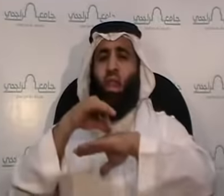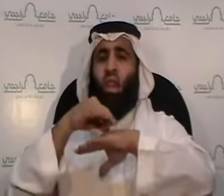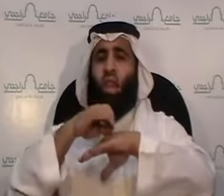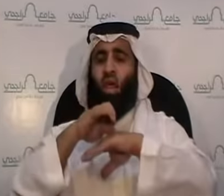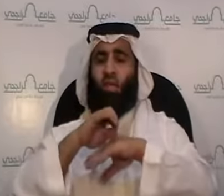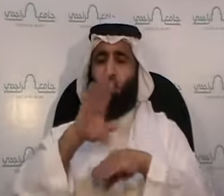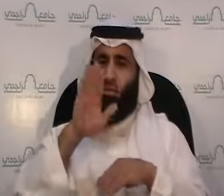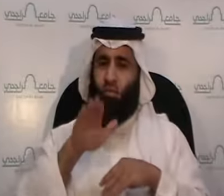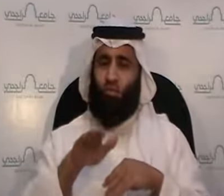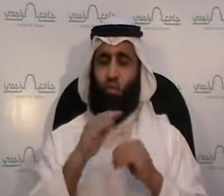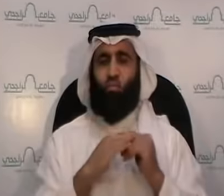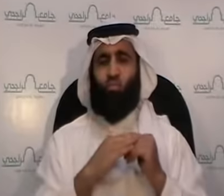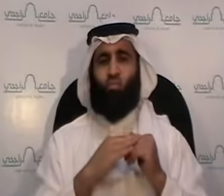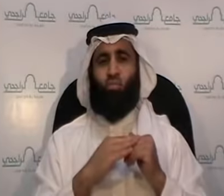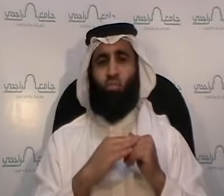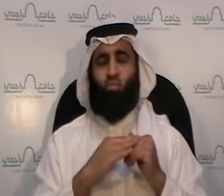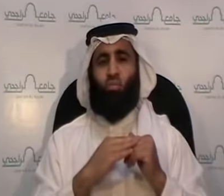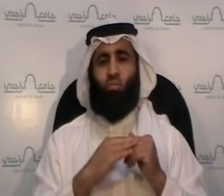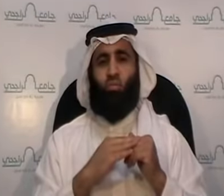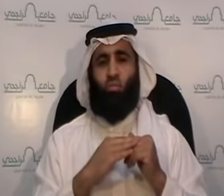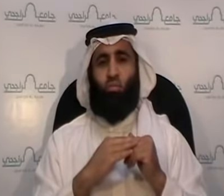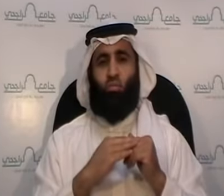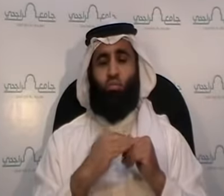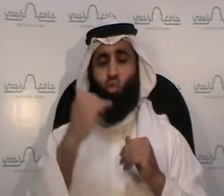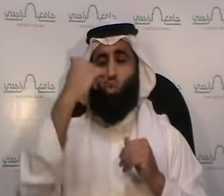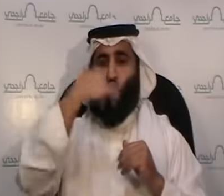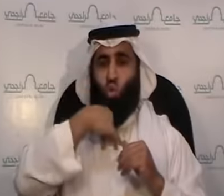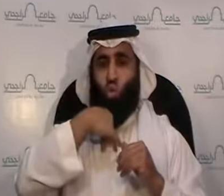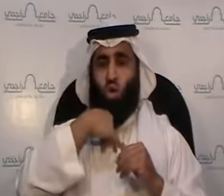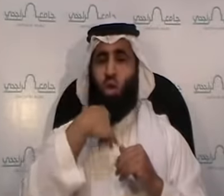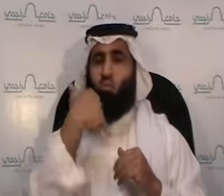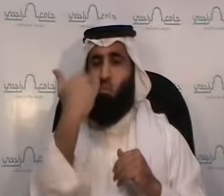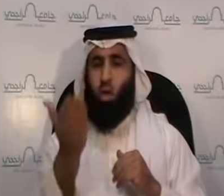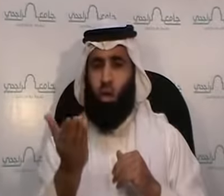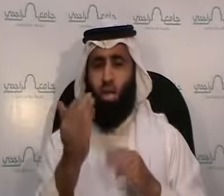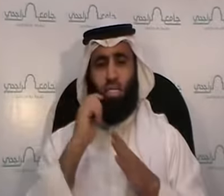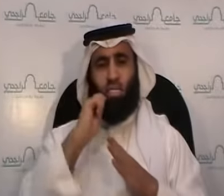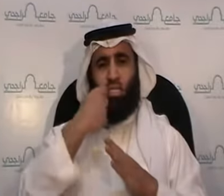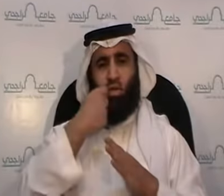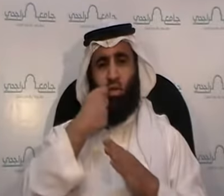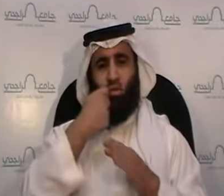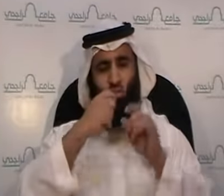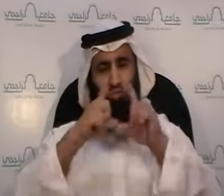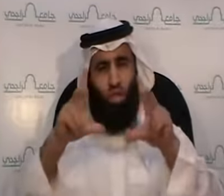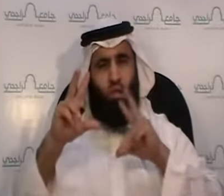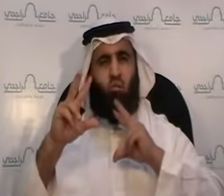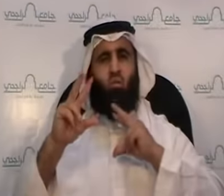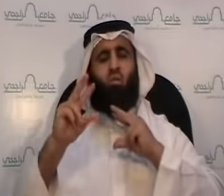ناس باطنهم كظاهرهم، سرهم كعلانيتهم، حين